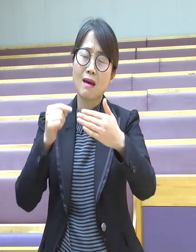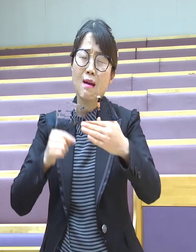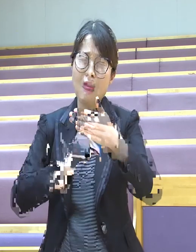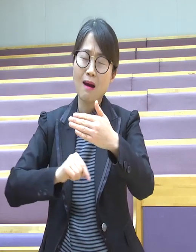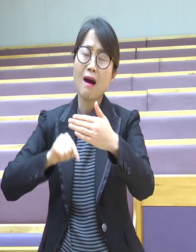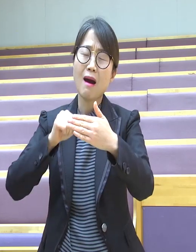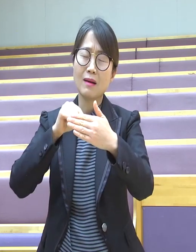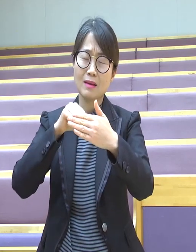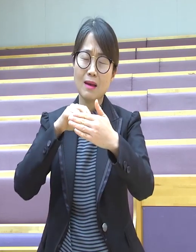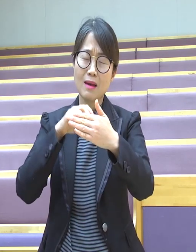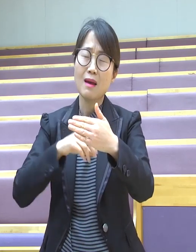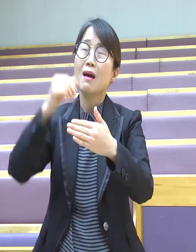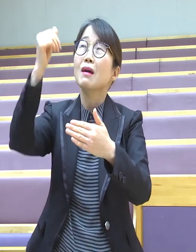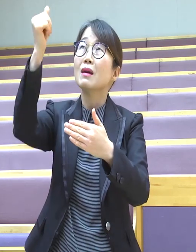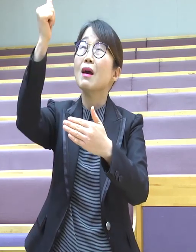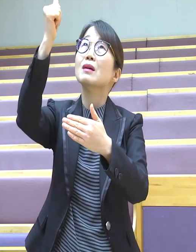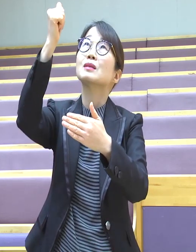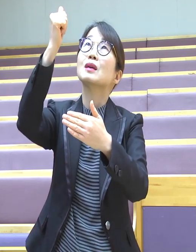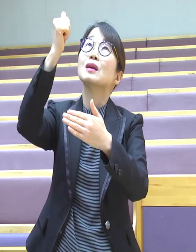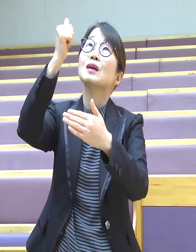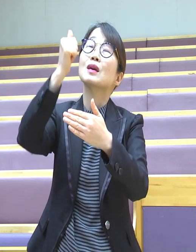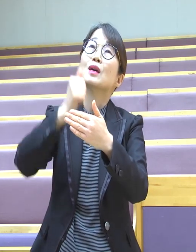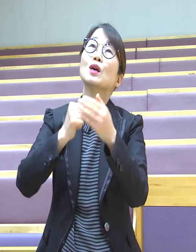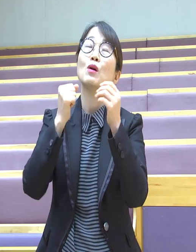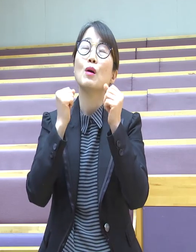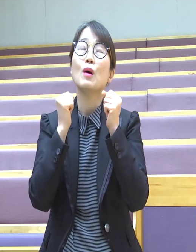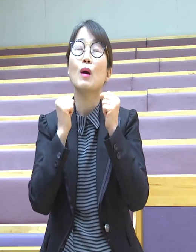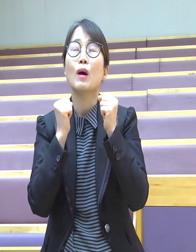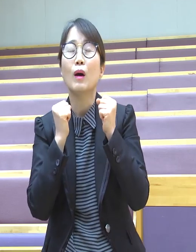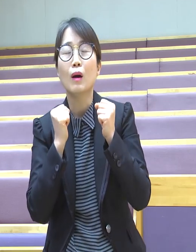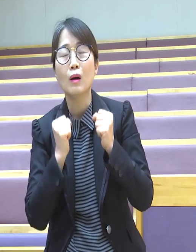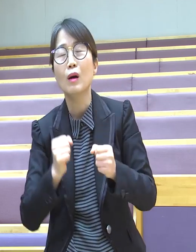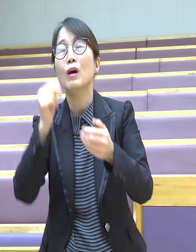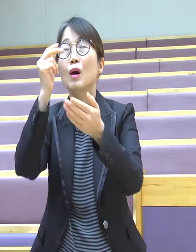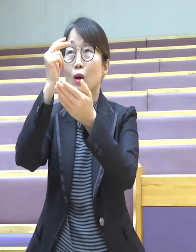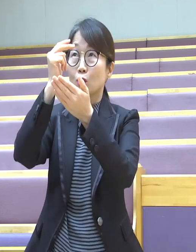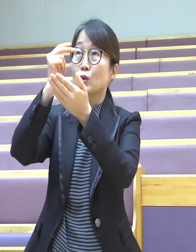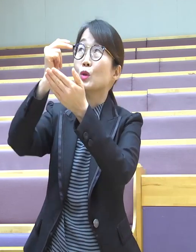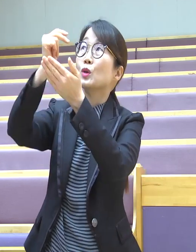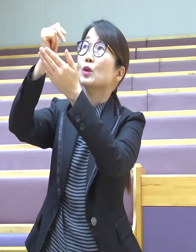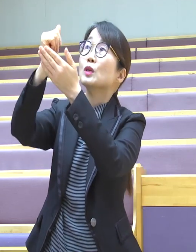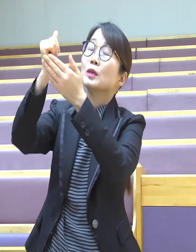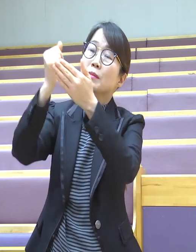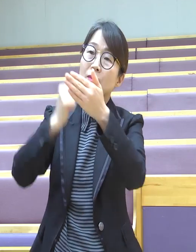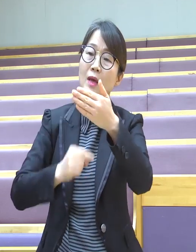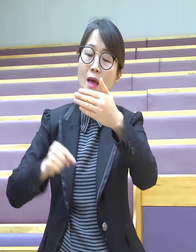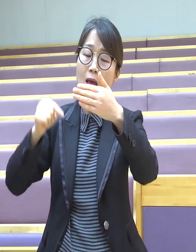안에, 내 안에 계시고